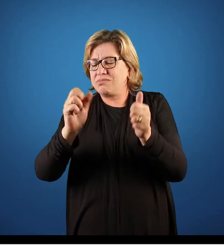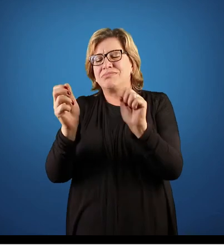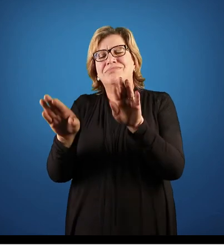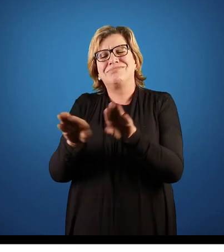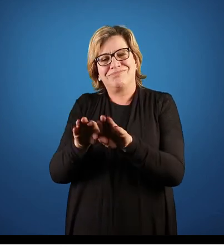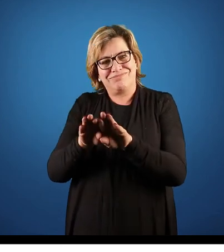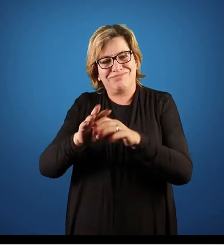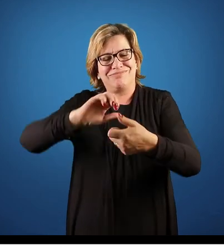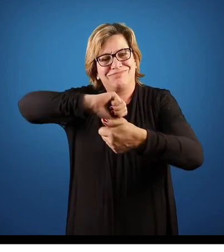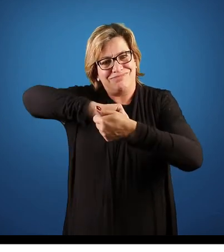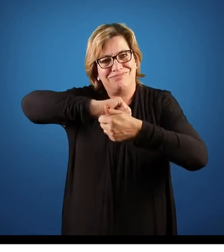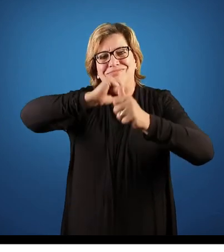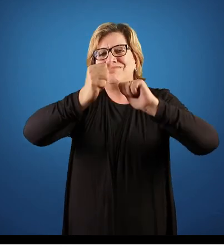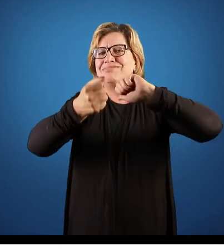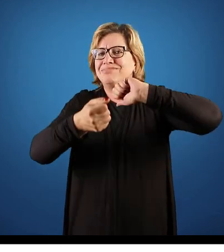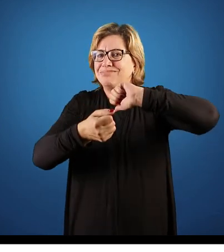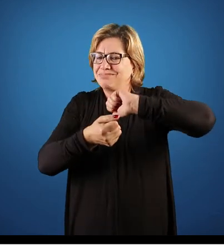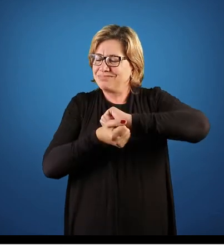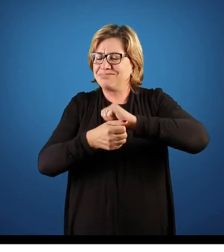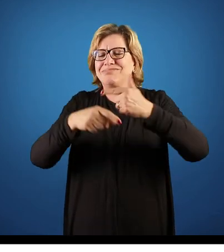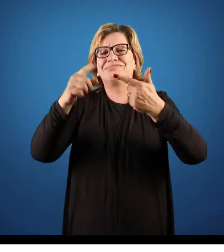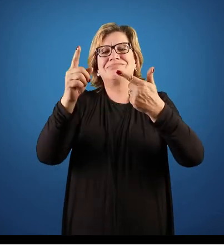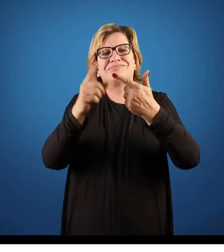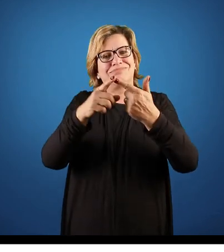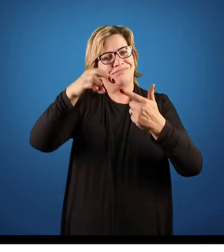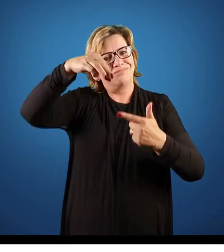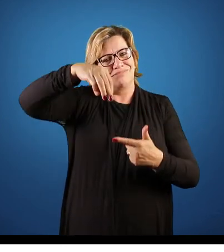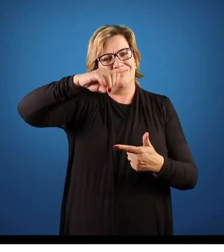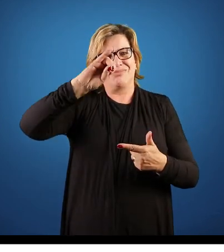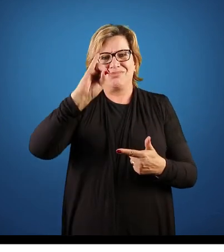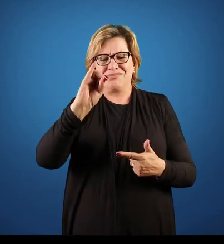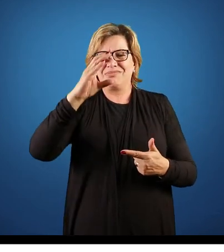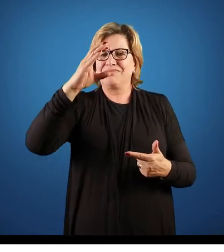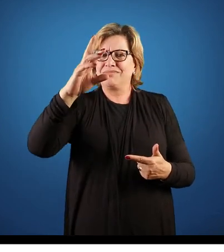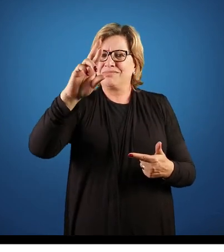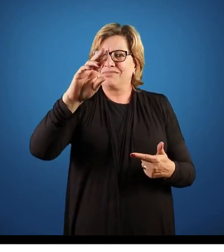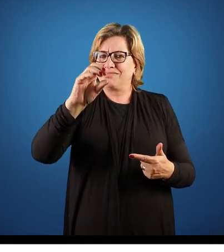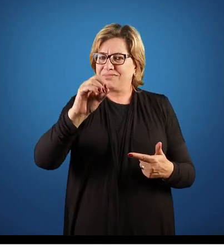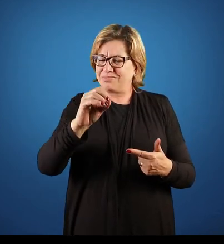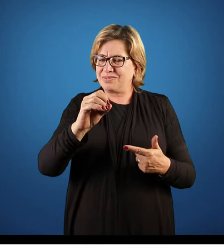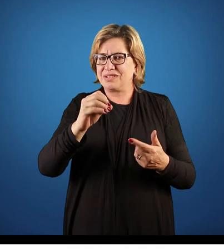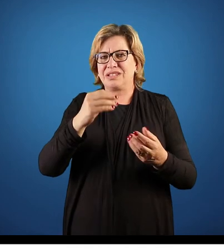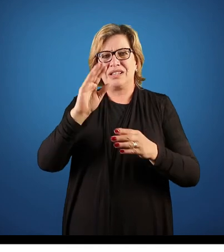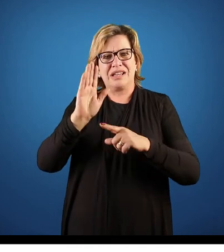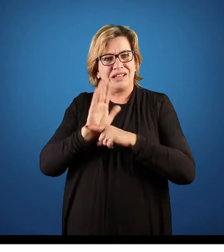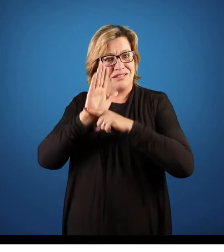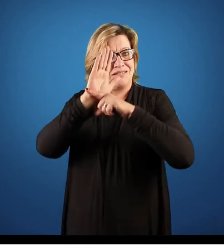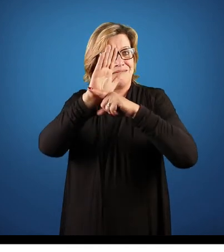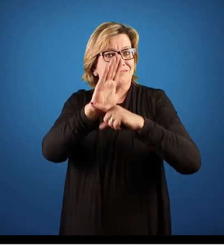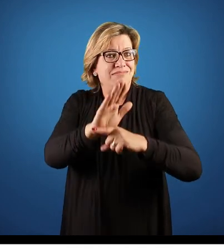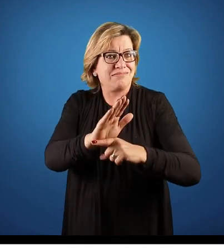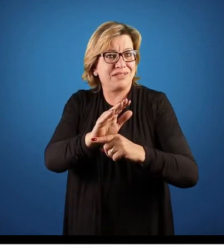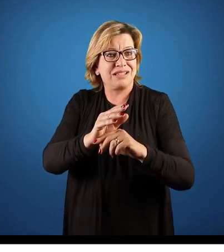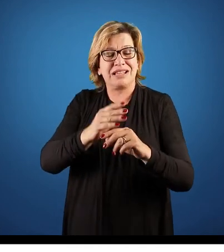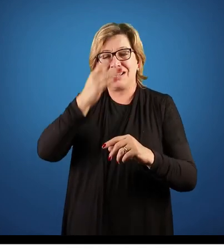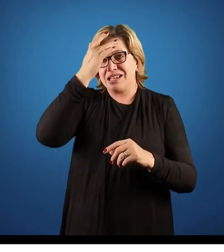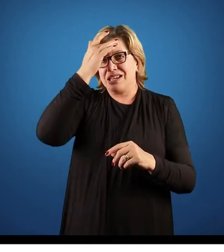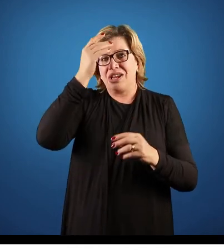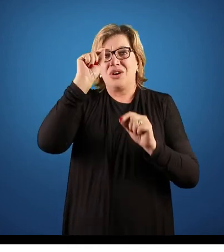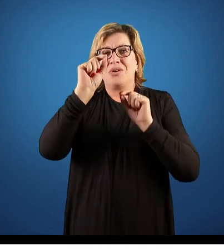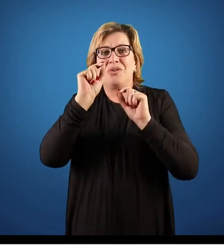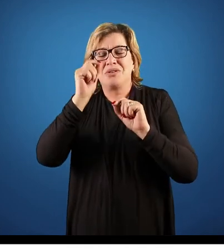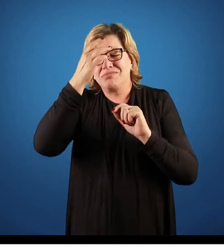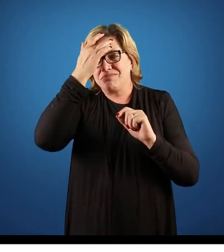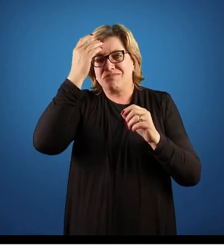seria as minhas relações externas da empresa como também microempresarial que a minha também atender as necessidades no público interno